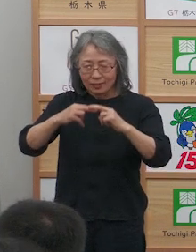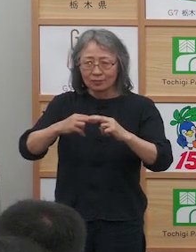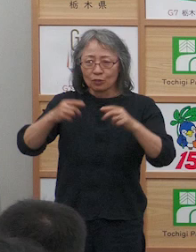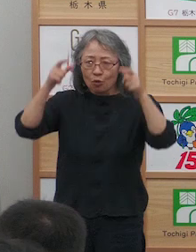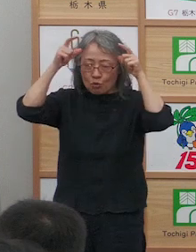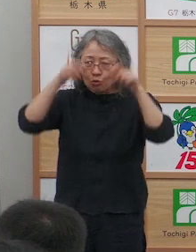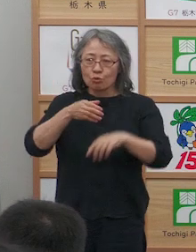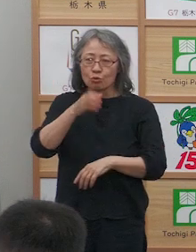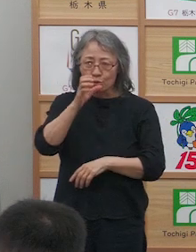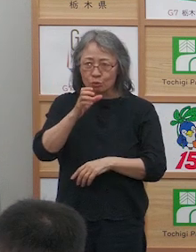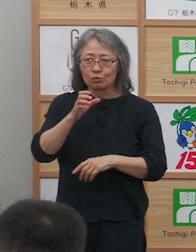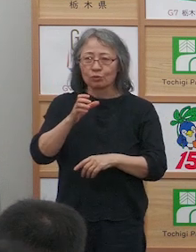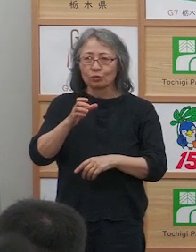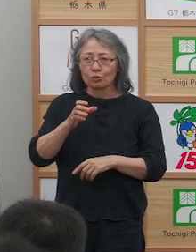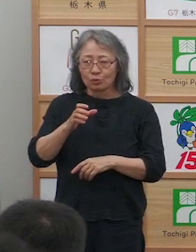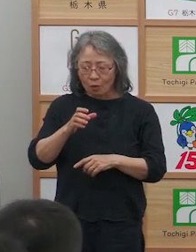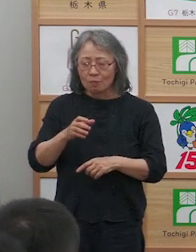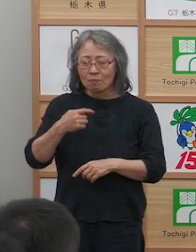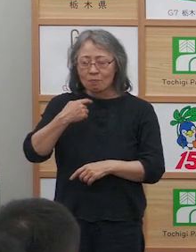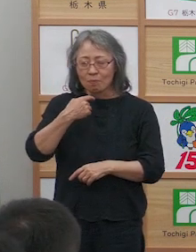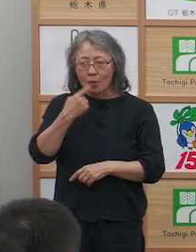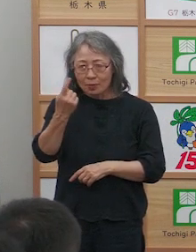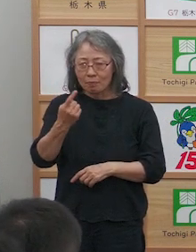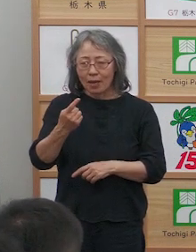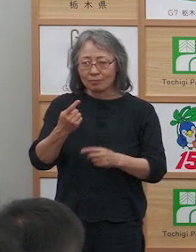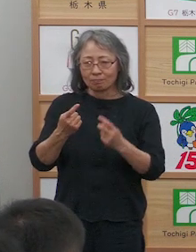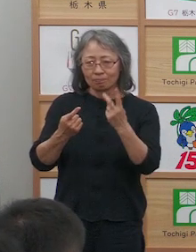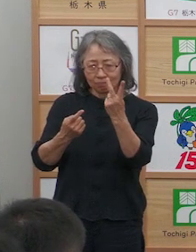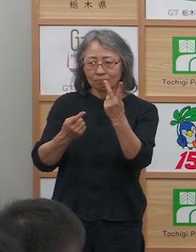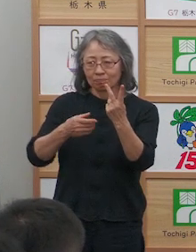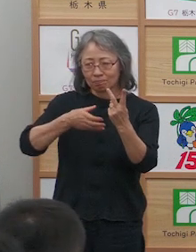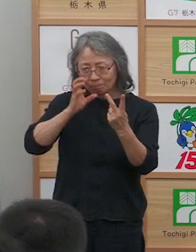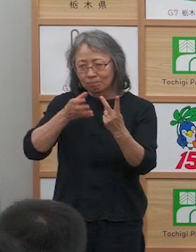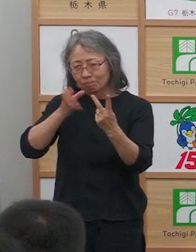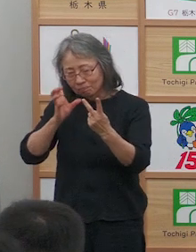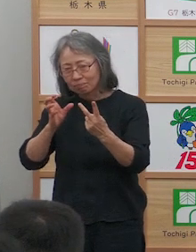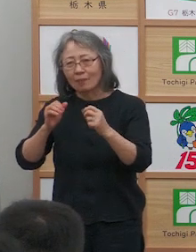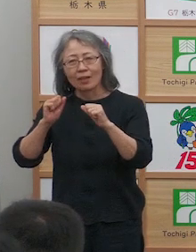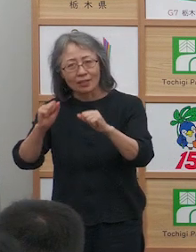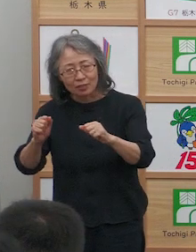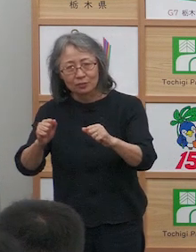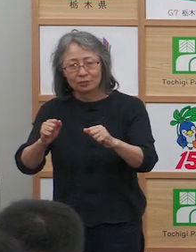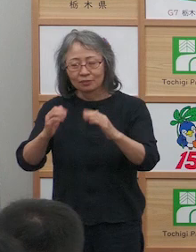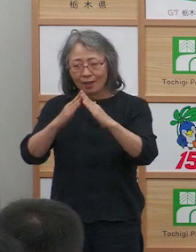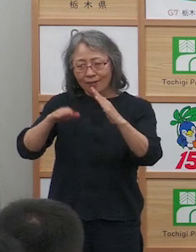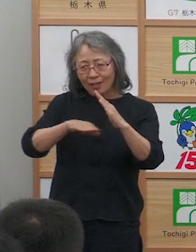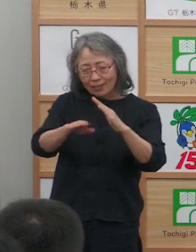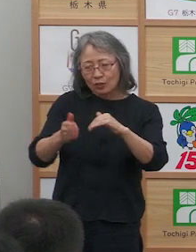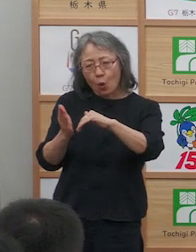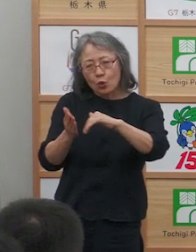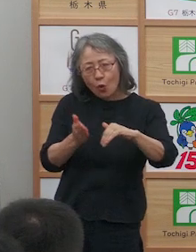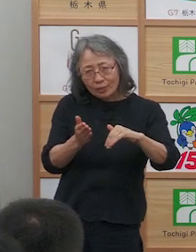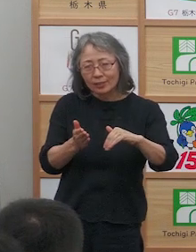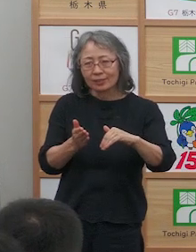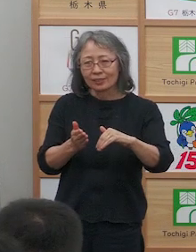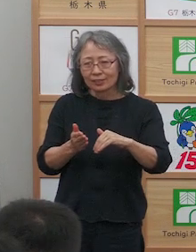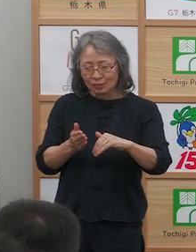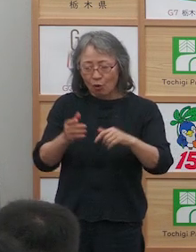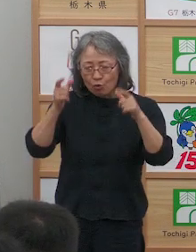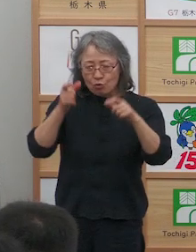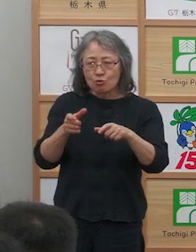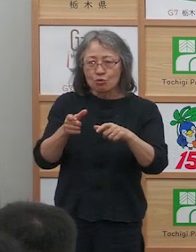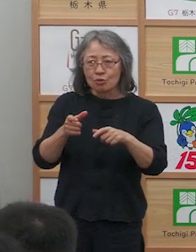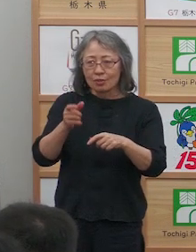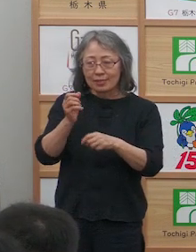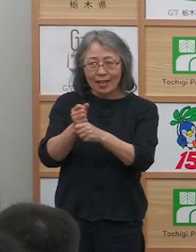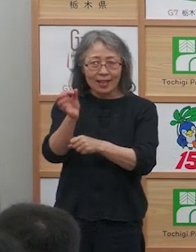乳をいつもよりもう一杯多く飲んだり、ご家庭の料理に牛乳や乳製品を使用するな